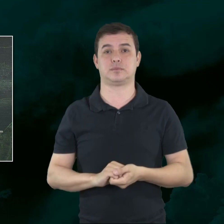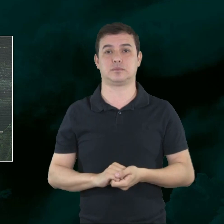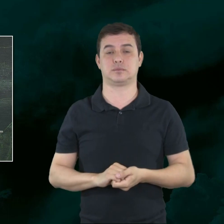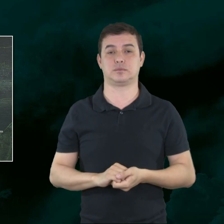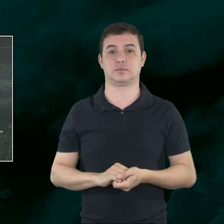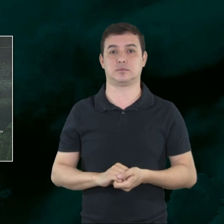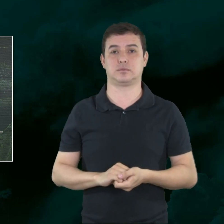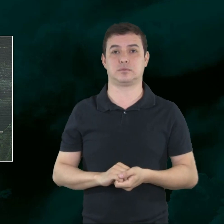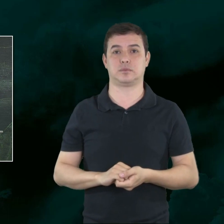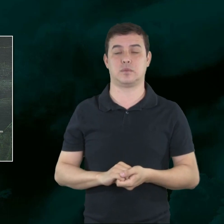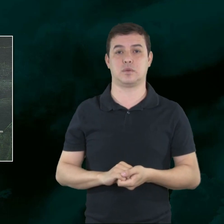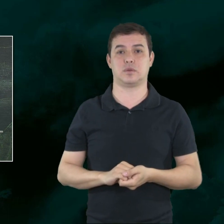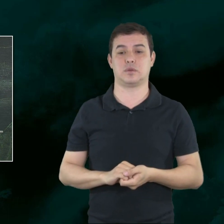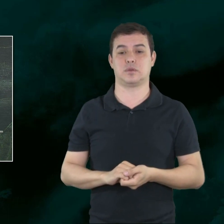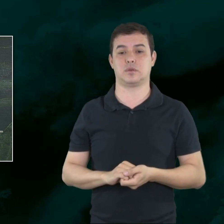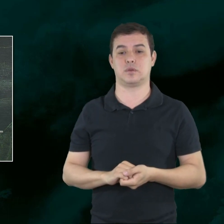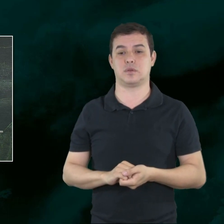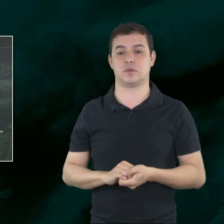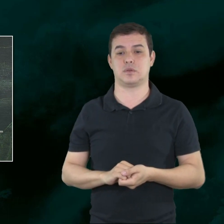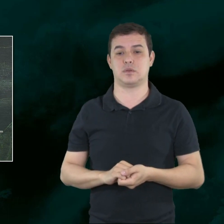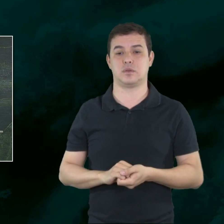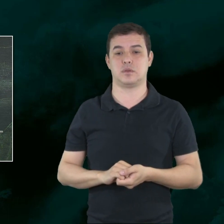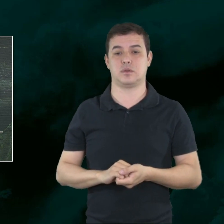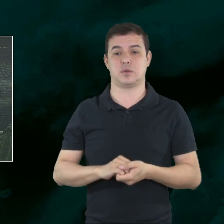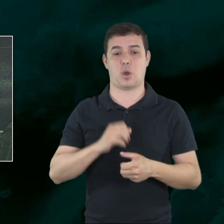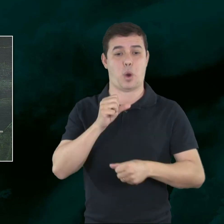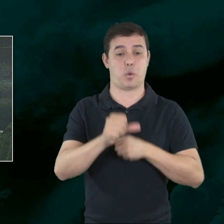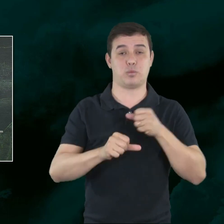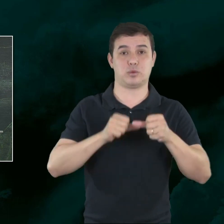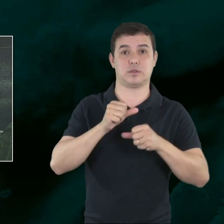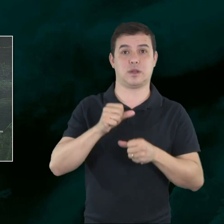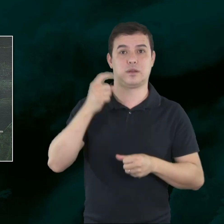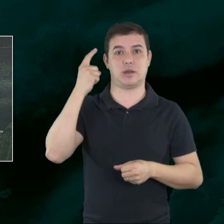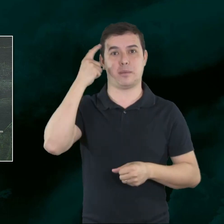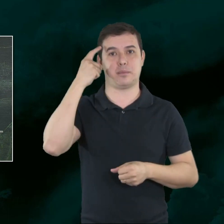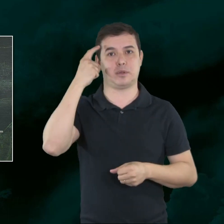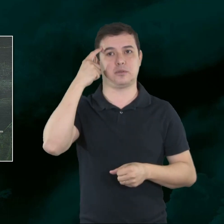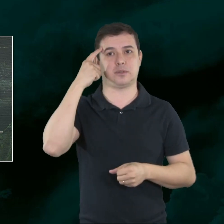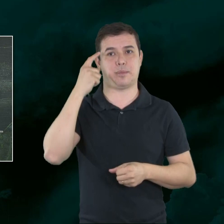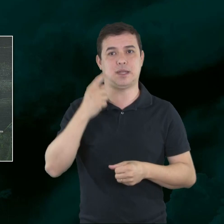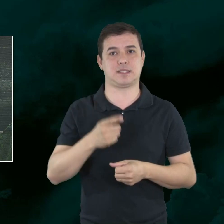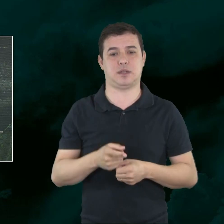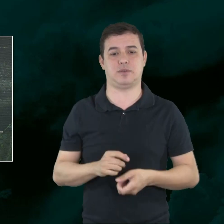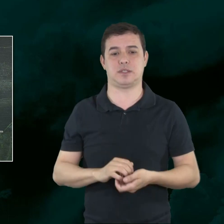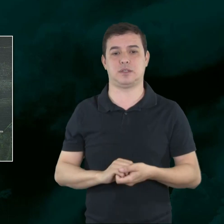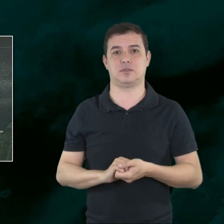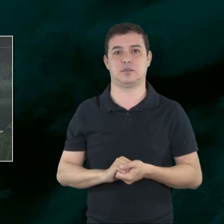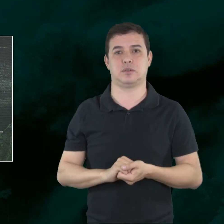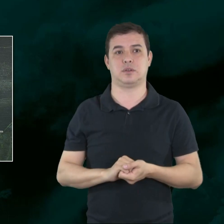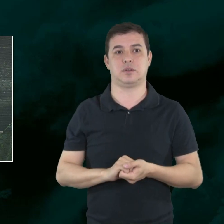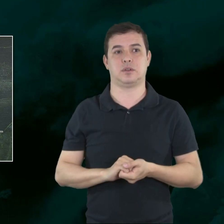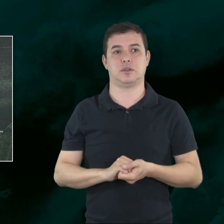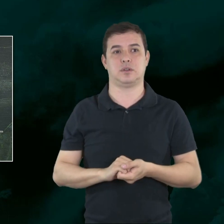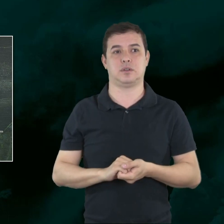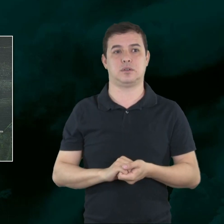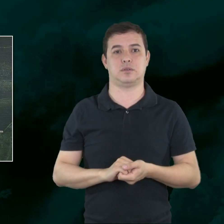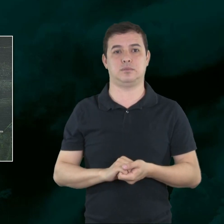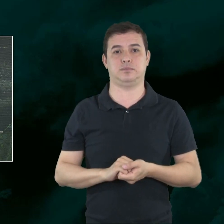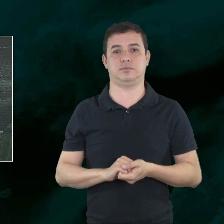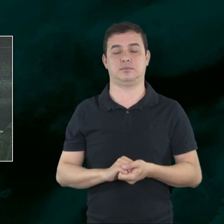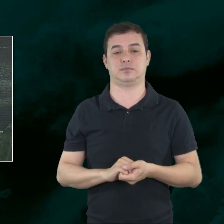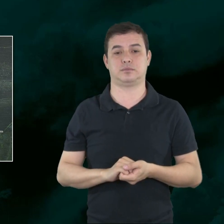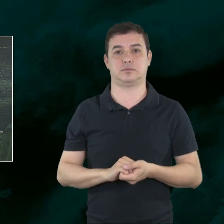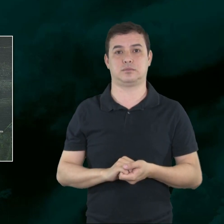da vossa mente com facilidade, nem vos perturbeis, quer por espírito, quer por